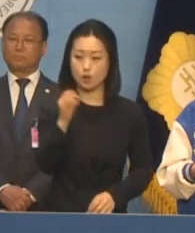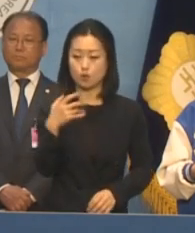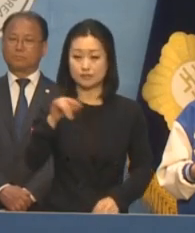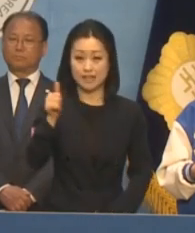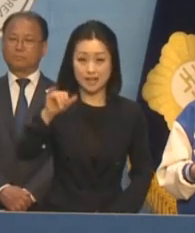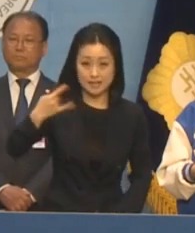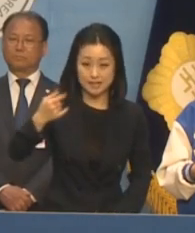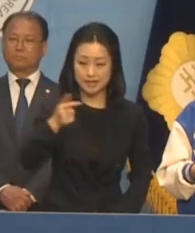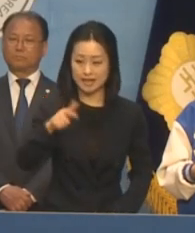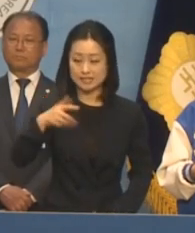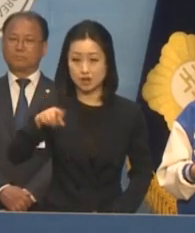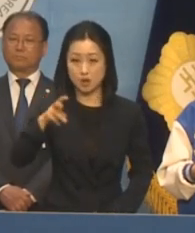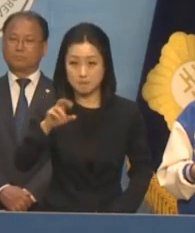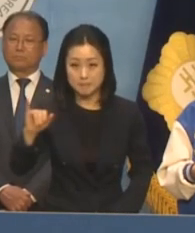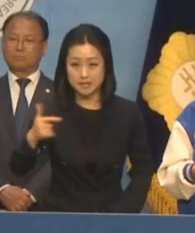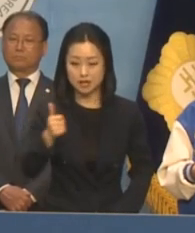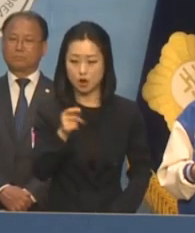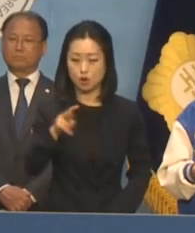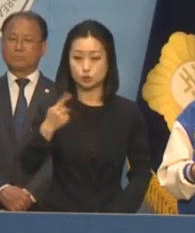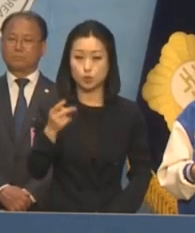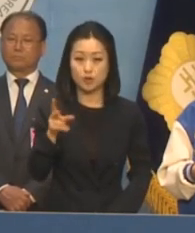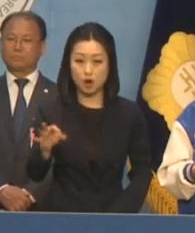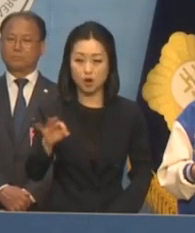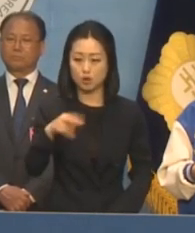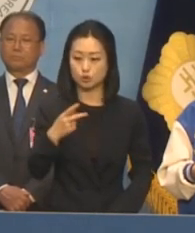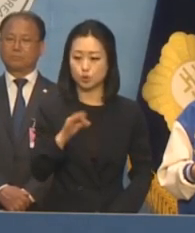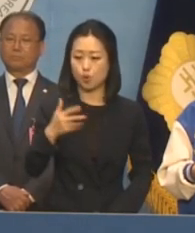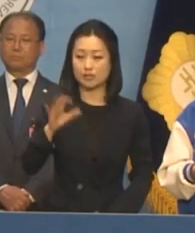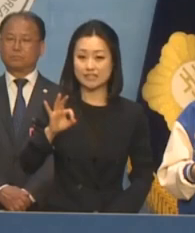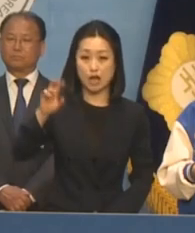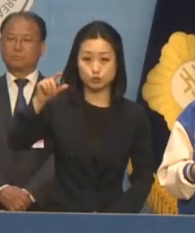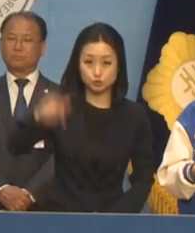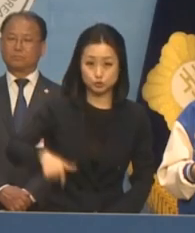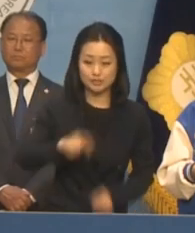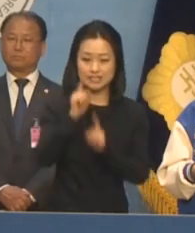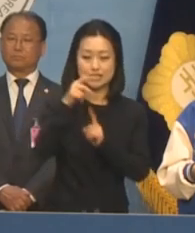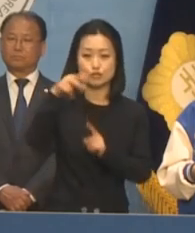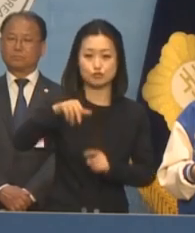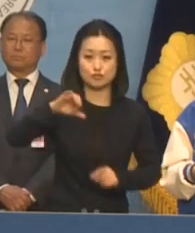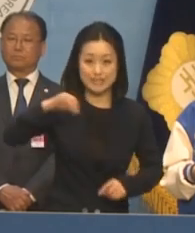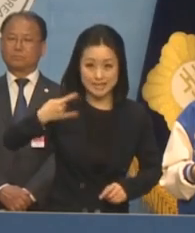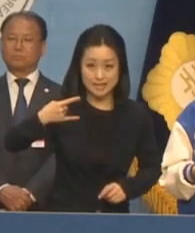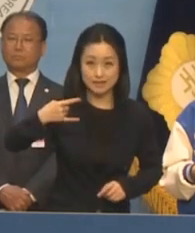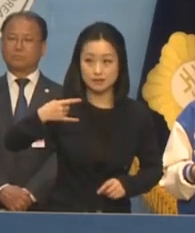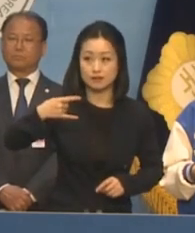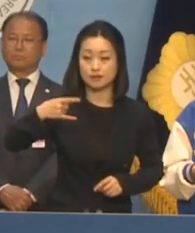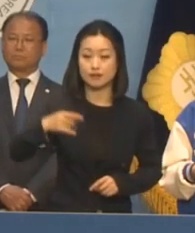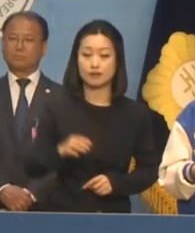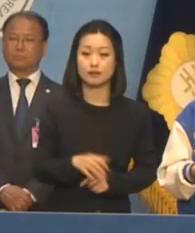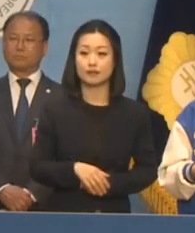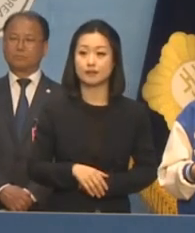한창민 후보 허영 후보 송창 후보 이주희 후보